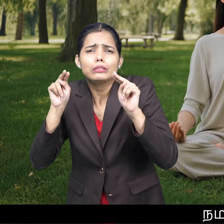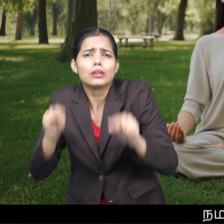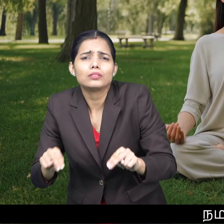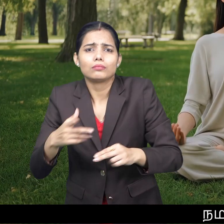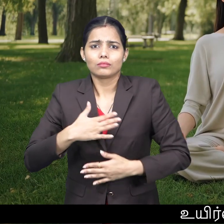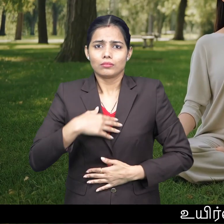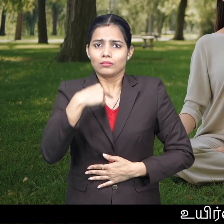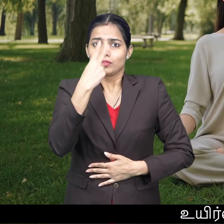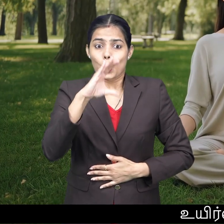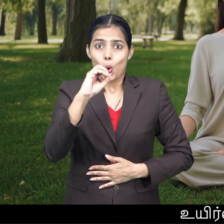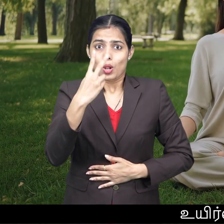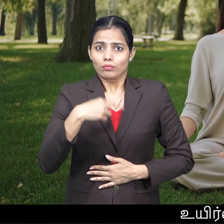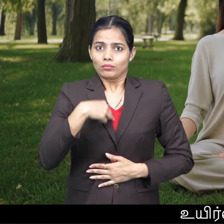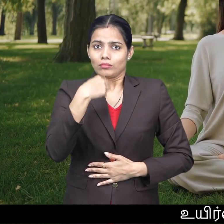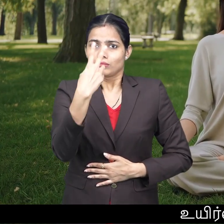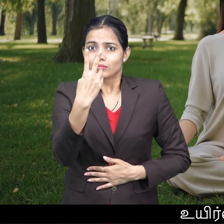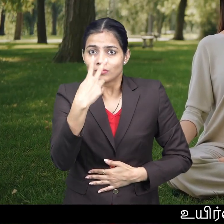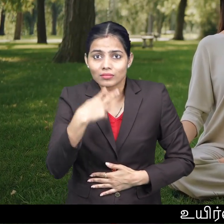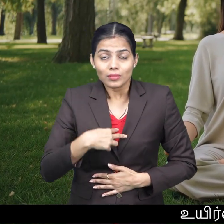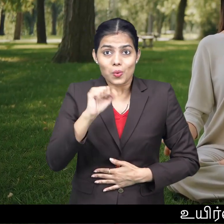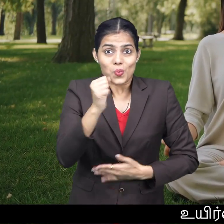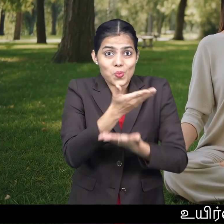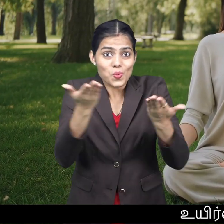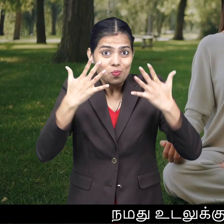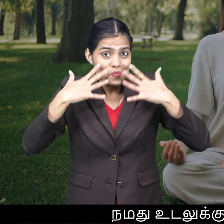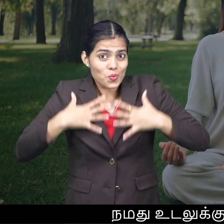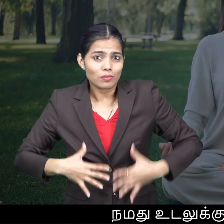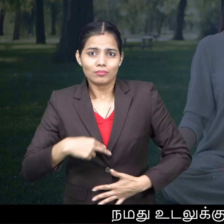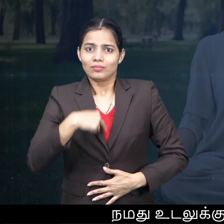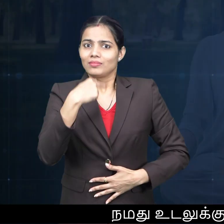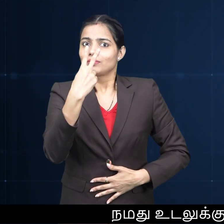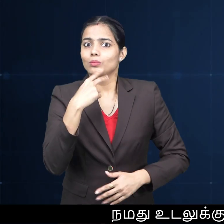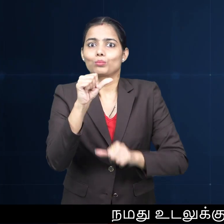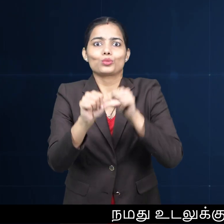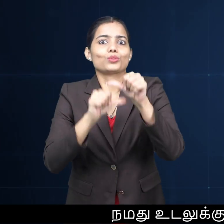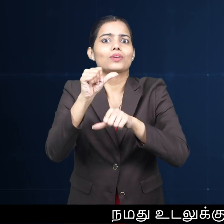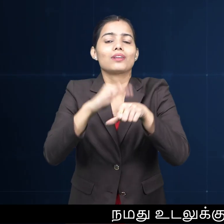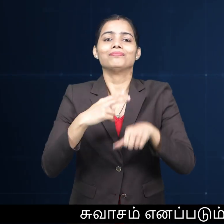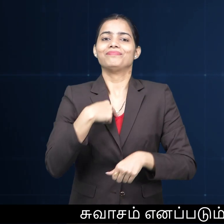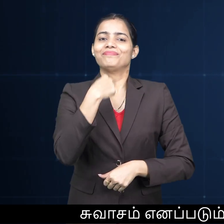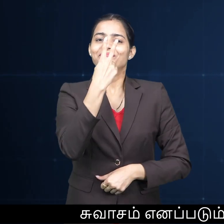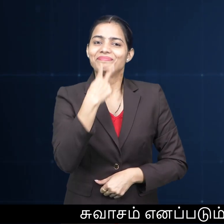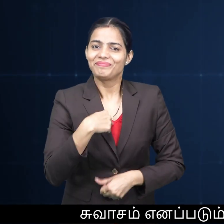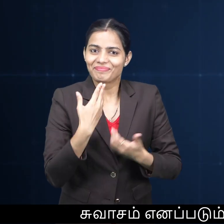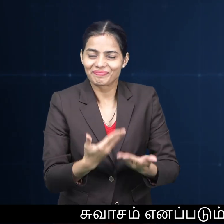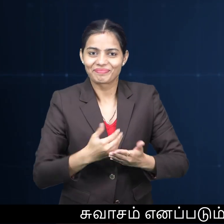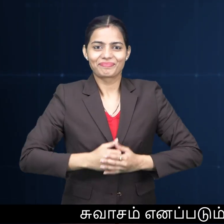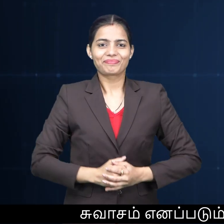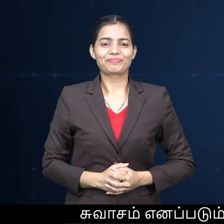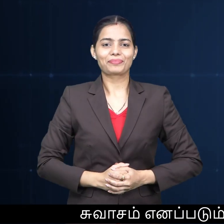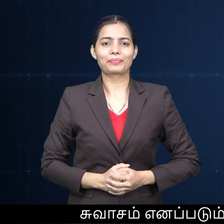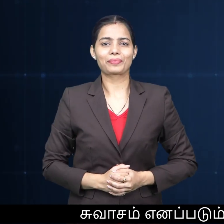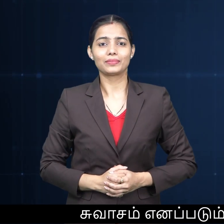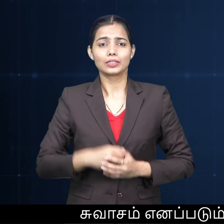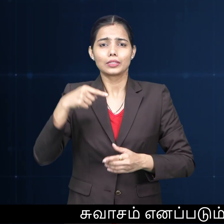நாம் உயிர் வாழ ஆக்சிஜனும் தேவை. நமது உடல் சுவாசம் எனப்படும் ஒரு செயல்முறை மூலம் ஆக்சிஜனை